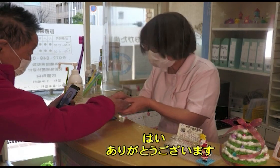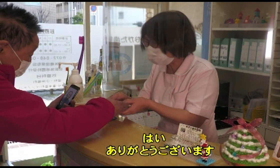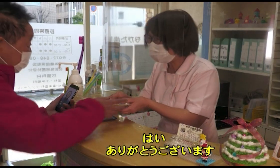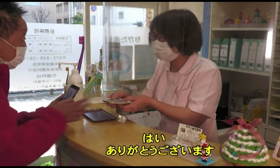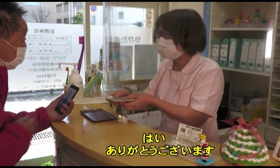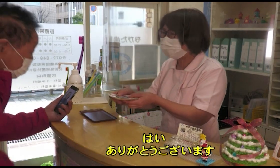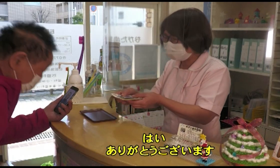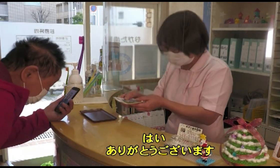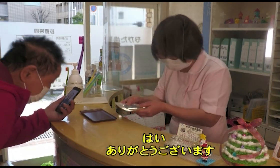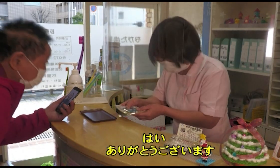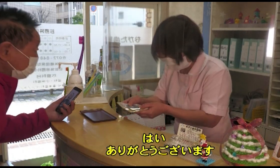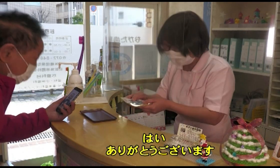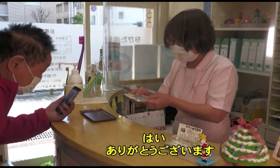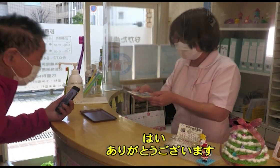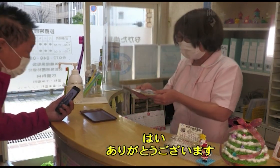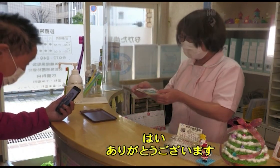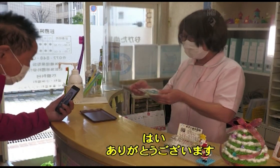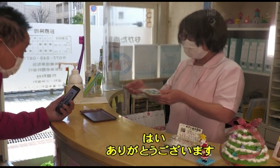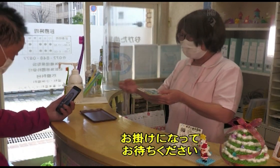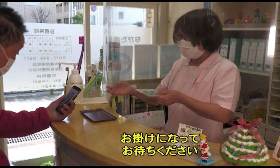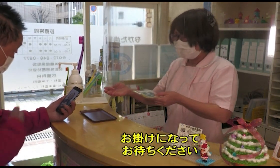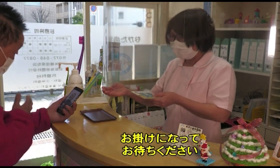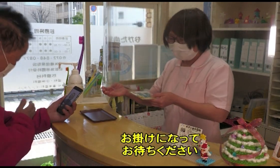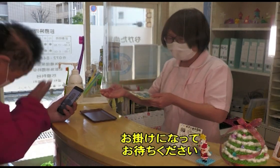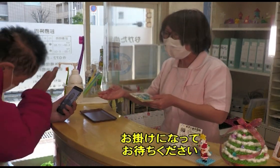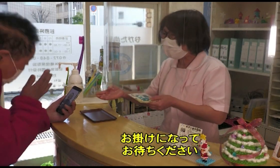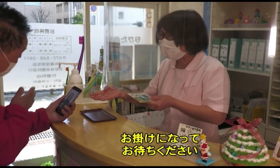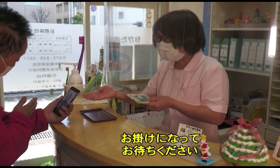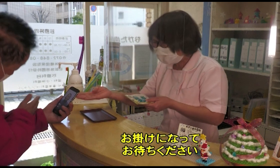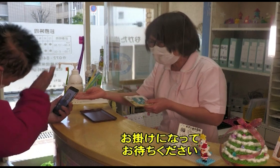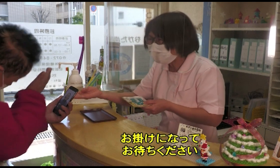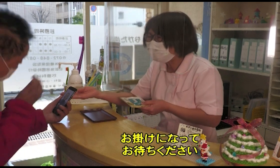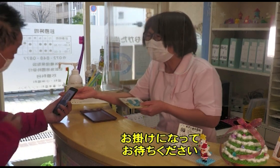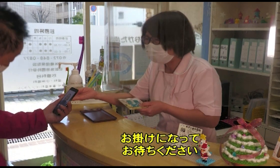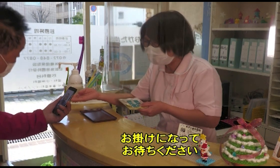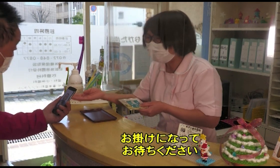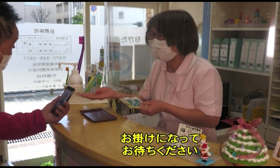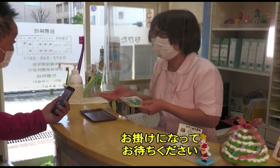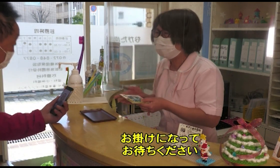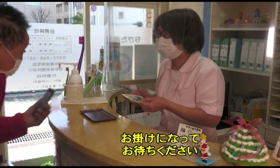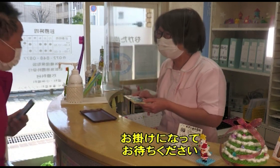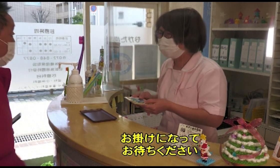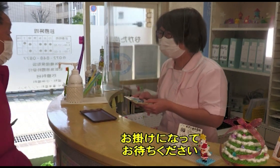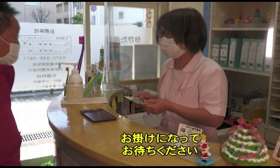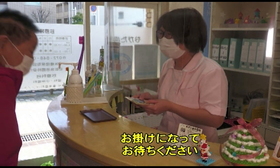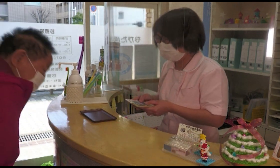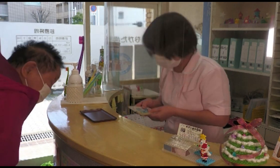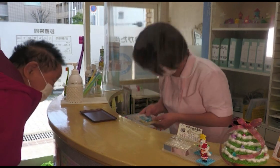はい、ありがとうございます。お書きになってお待ちください。